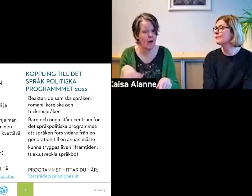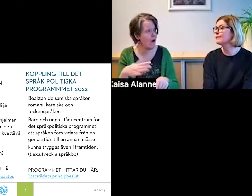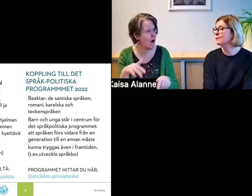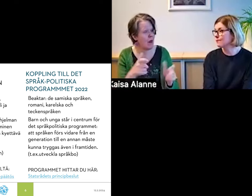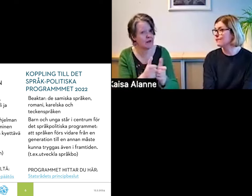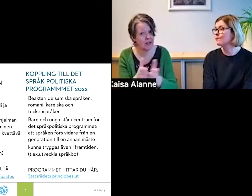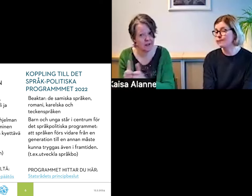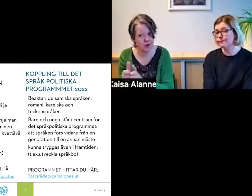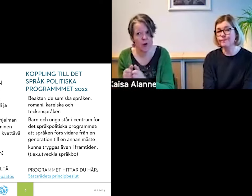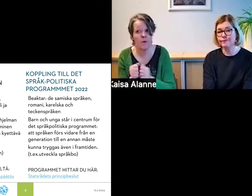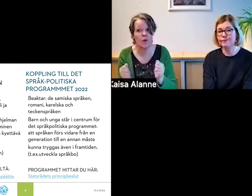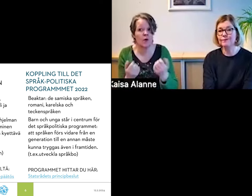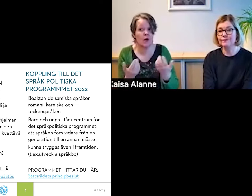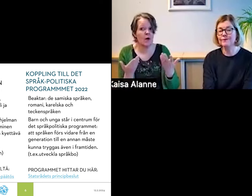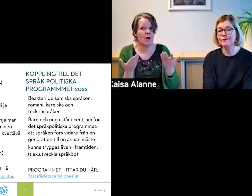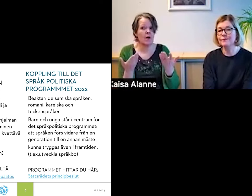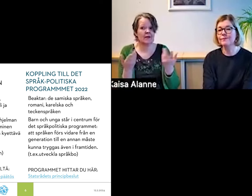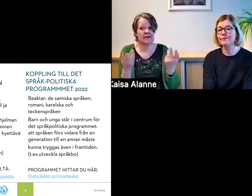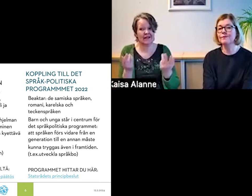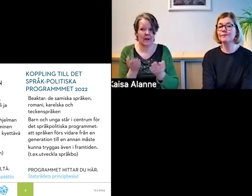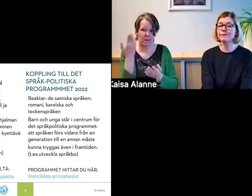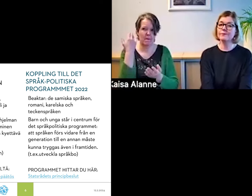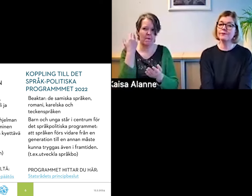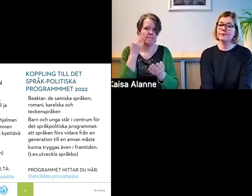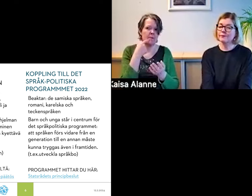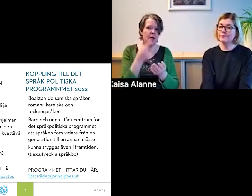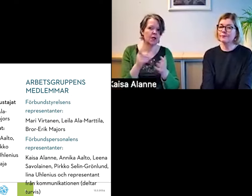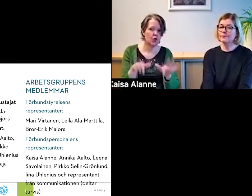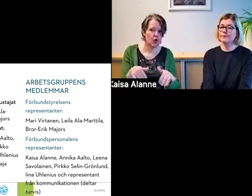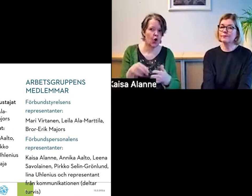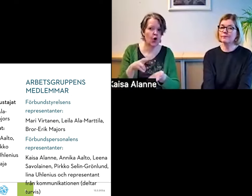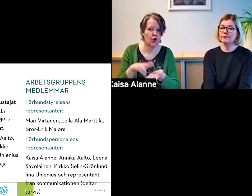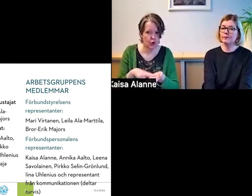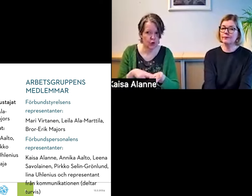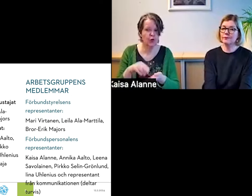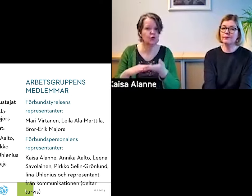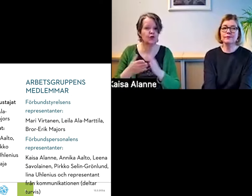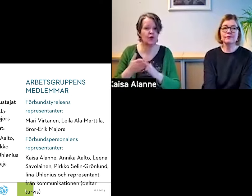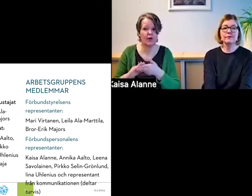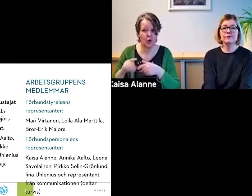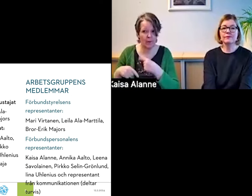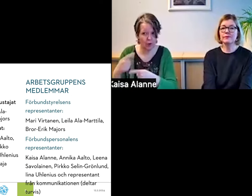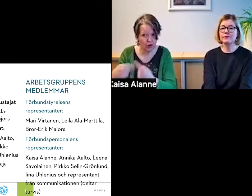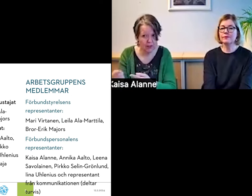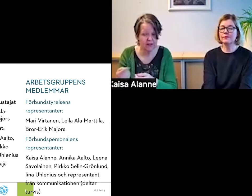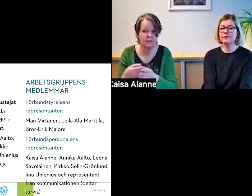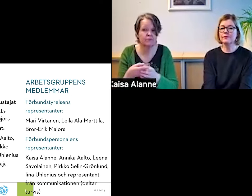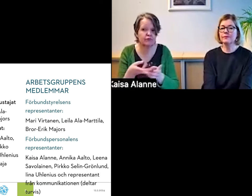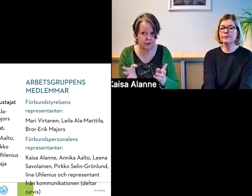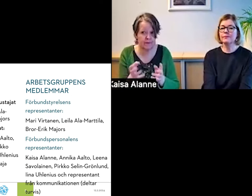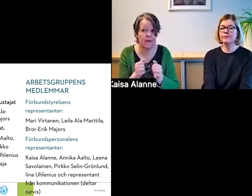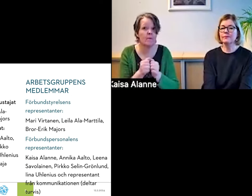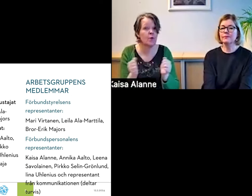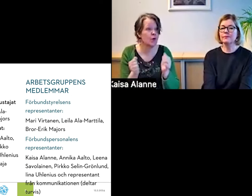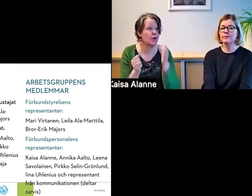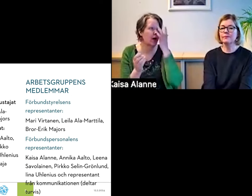erilaisessa työryhmissä mukana, jossa on muita kuulovamman alan järjestöjä. Mutta kuten tässä jo